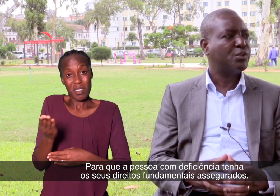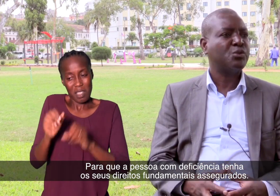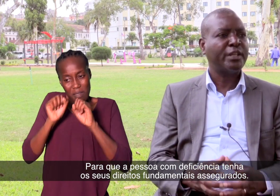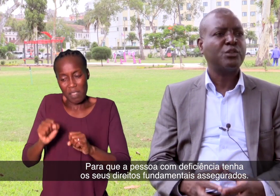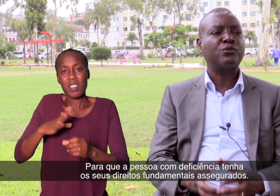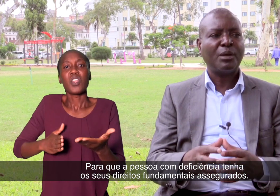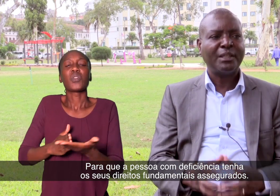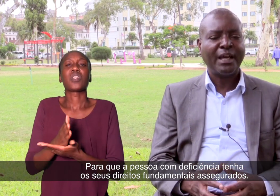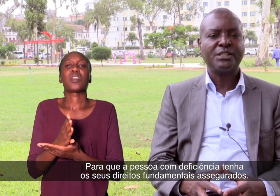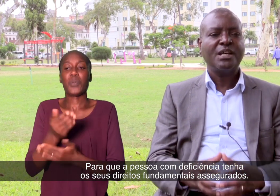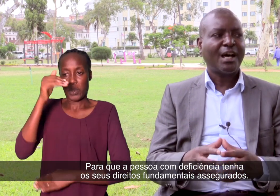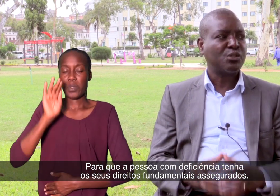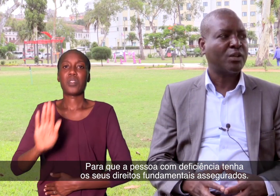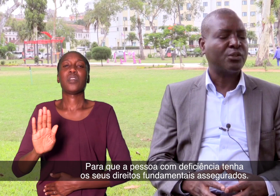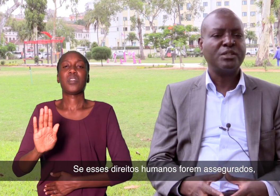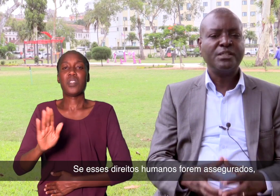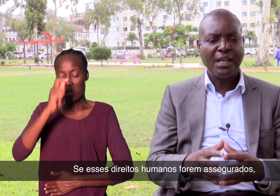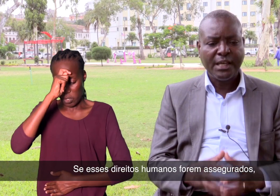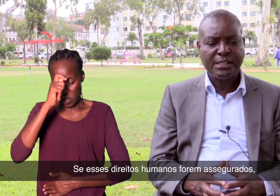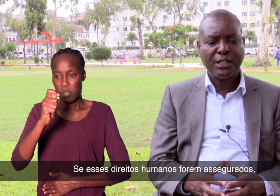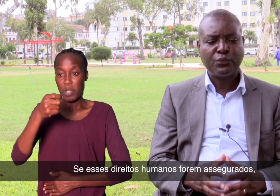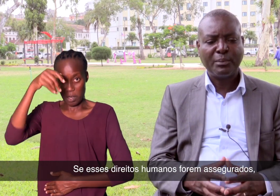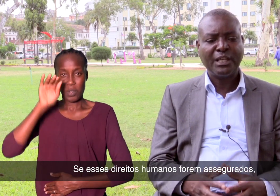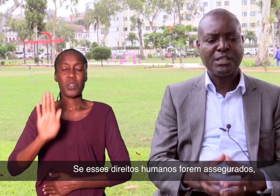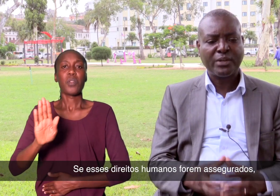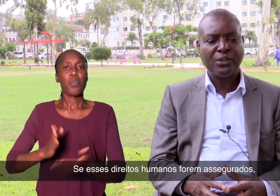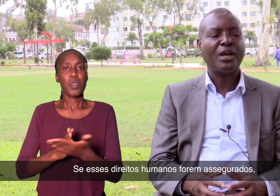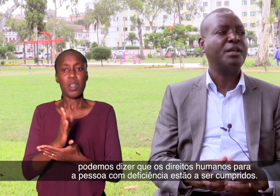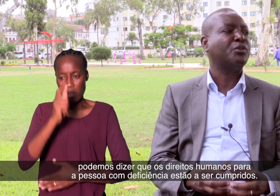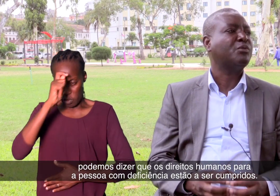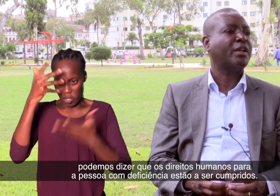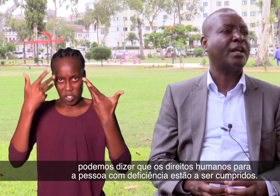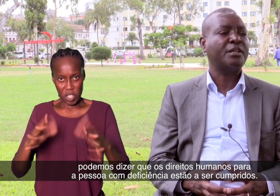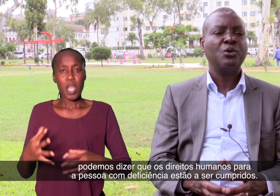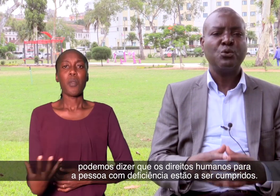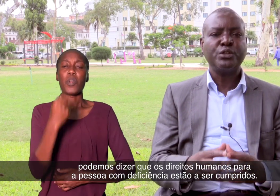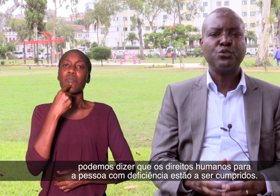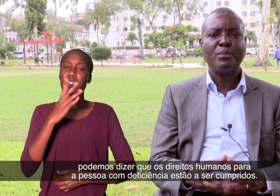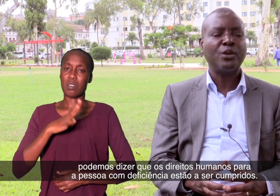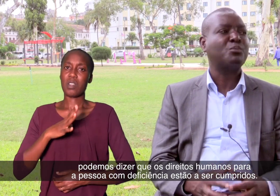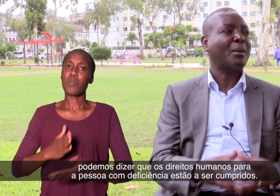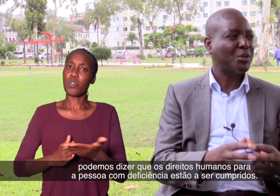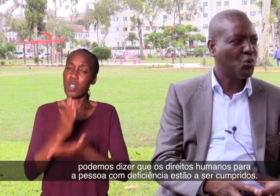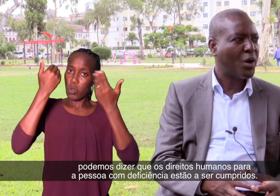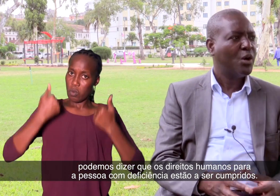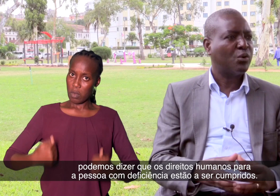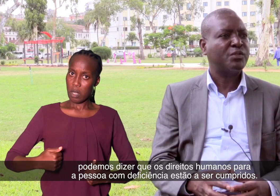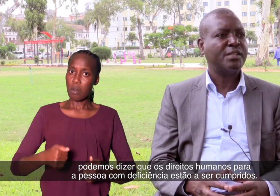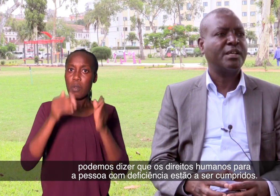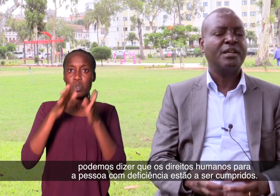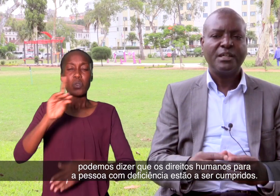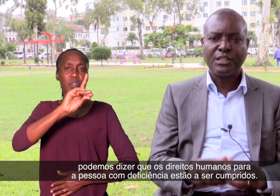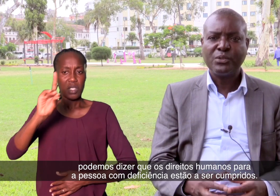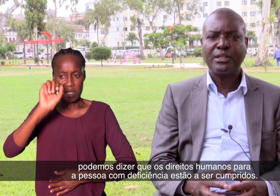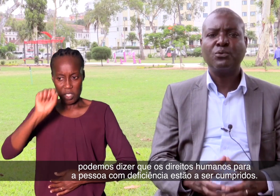tenha os seus direitos fundamentais assegurados. E se esses direitos fundamentais assegurados, aí podemos falar que os direitos humanos para a pessoa com